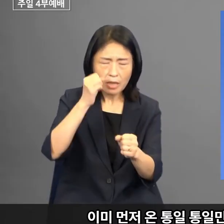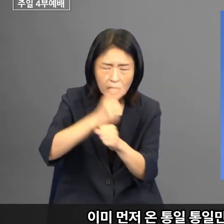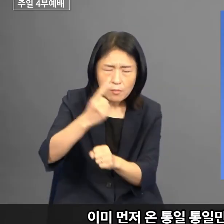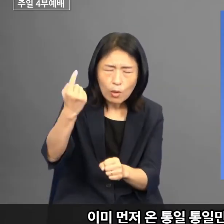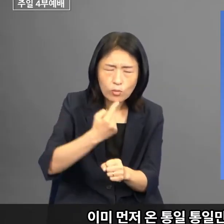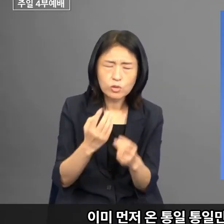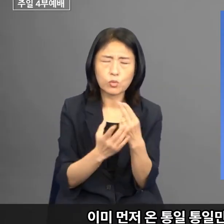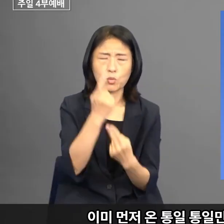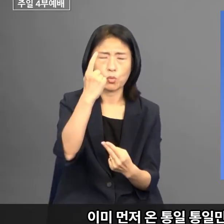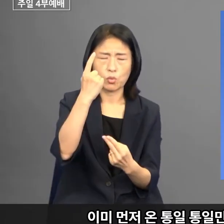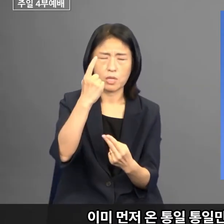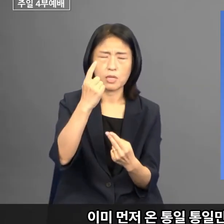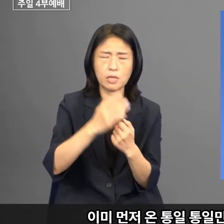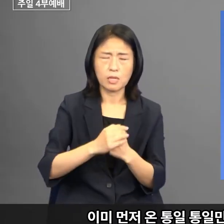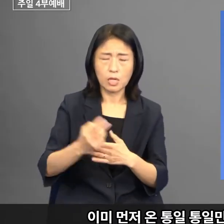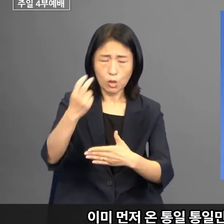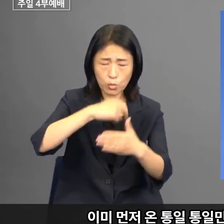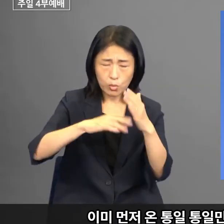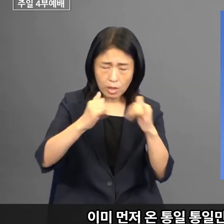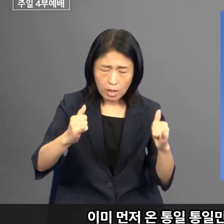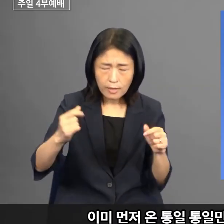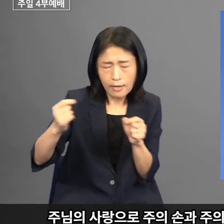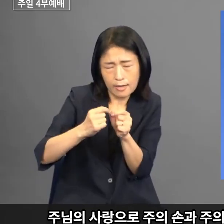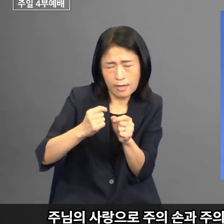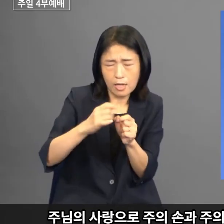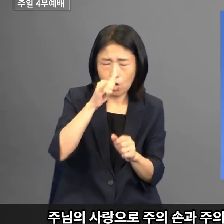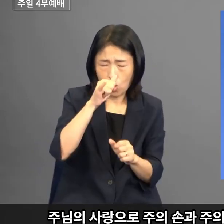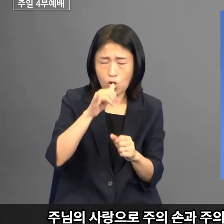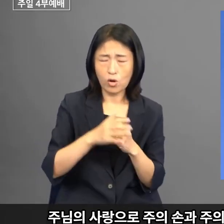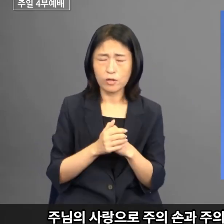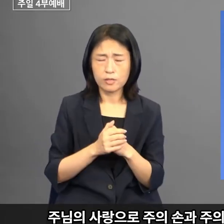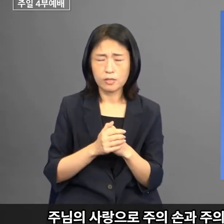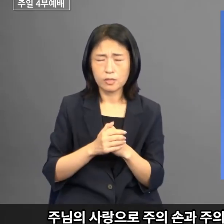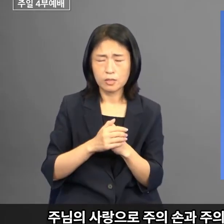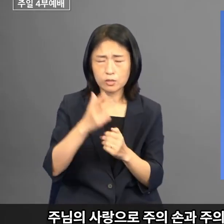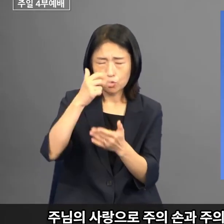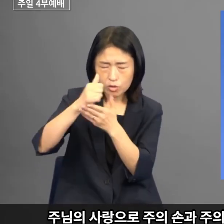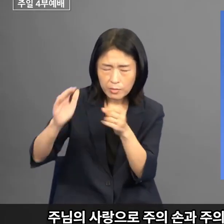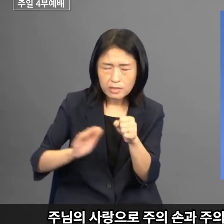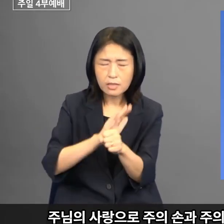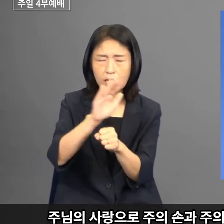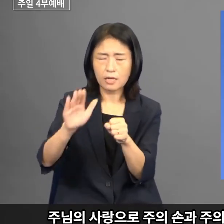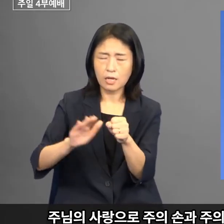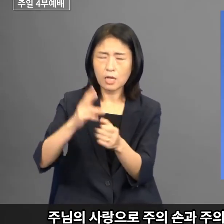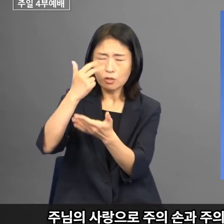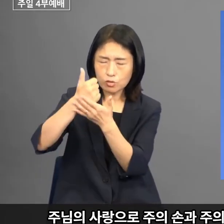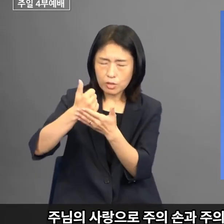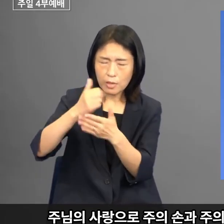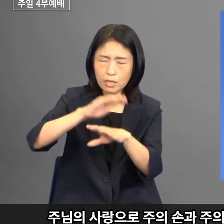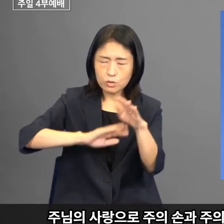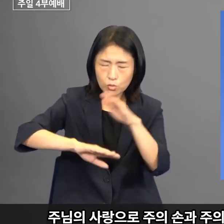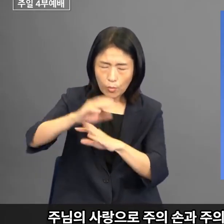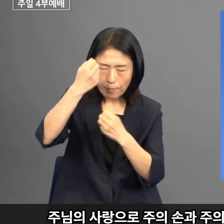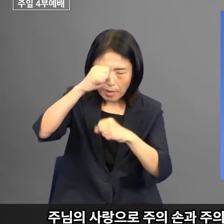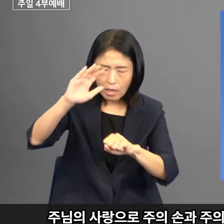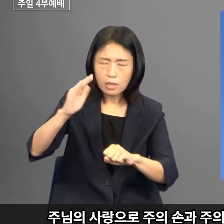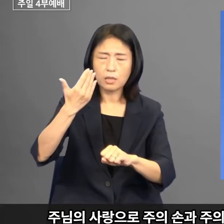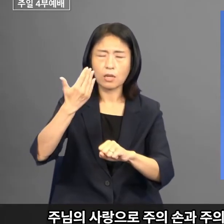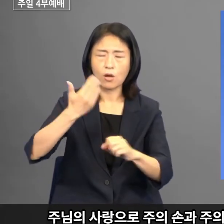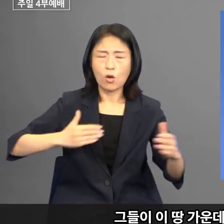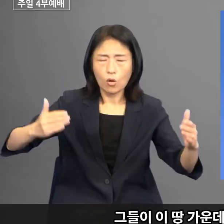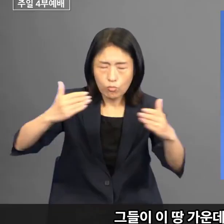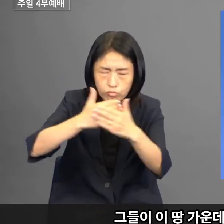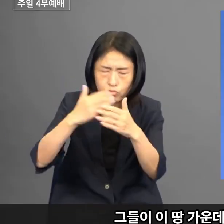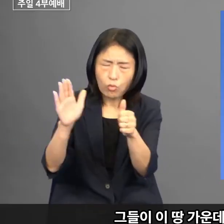온 통일민들이 우리 곁에 와 있습니다. 주님의 사랑으로 주의 손과 주의 발이 되어서 그들을 품고